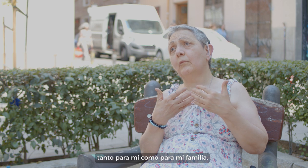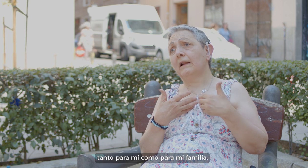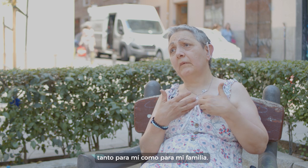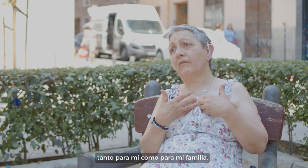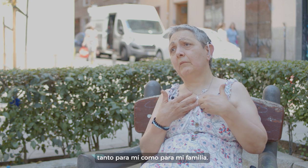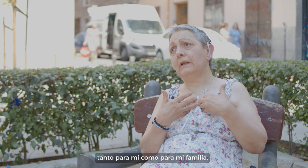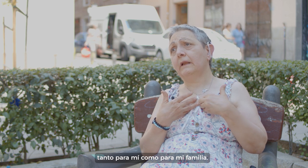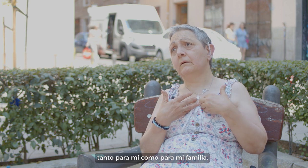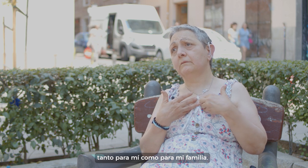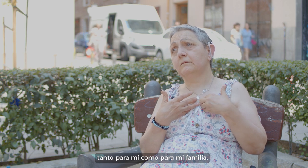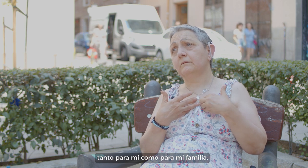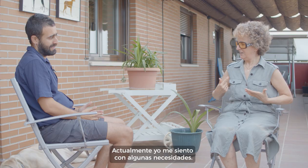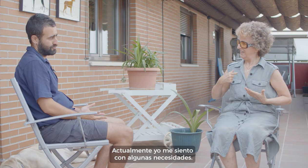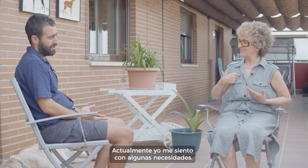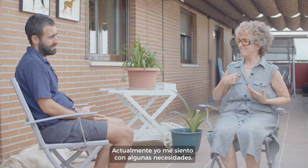para mi familia. Actualmente